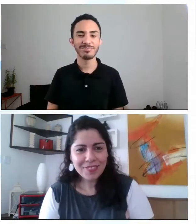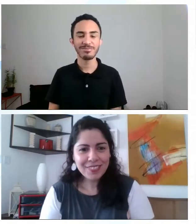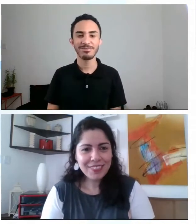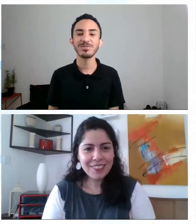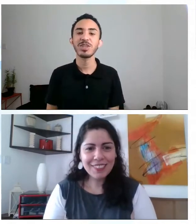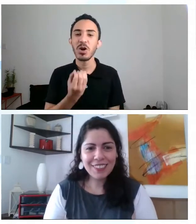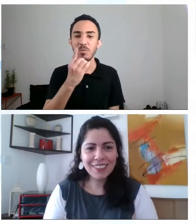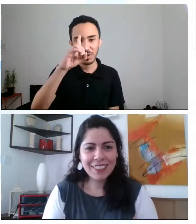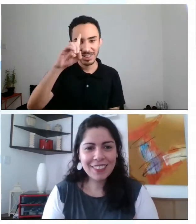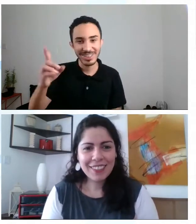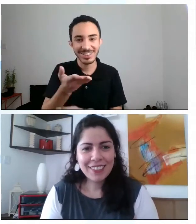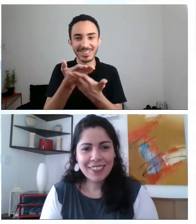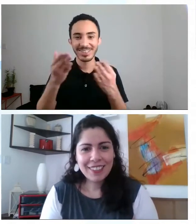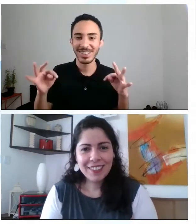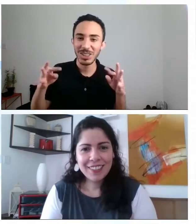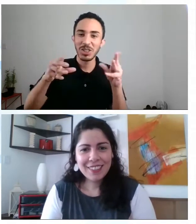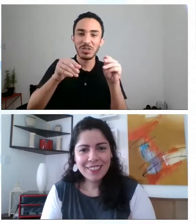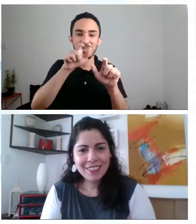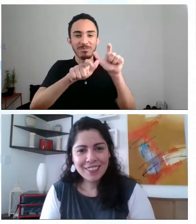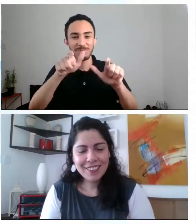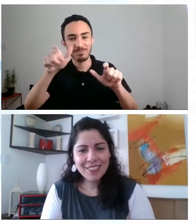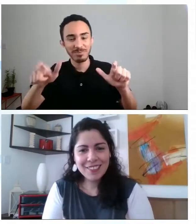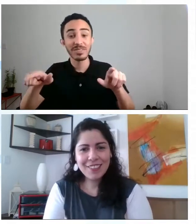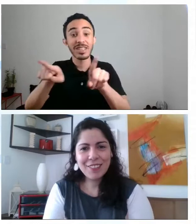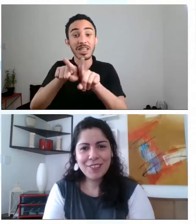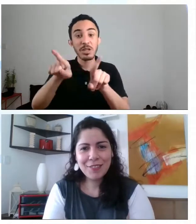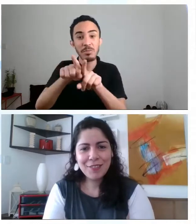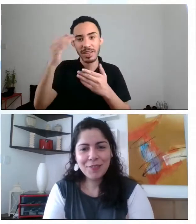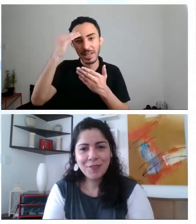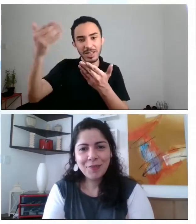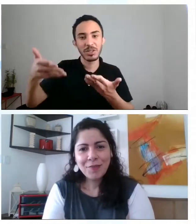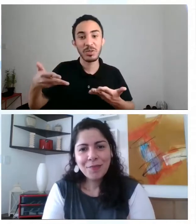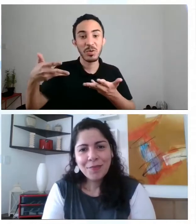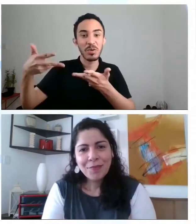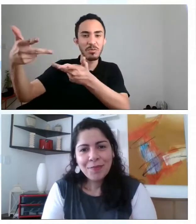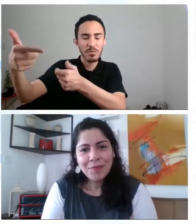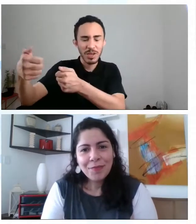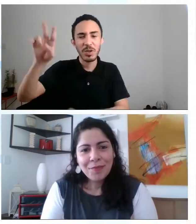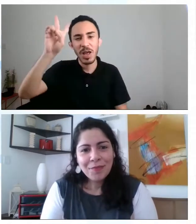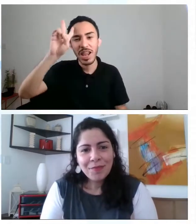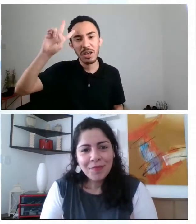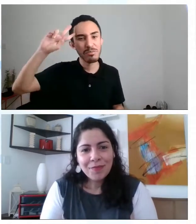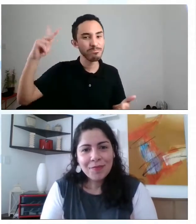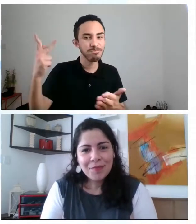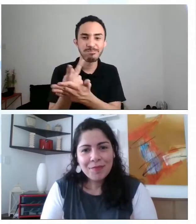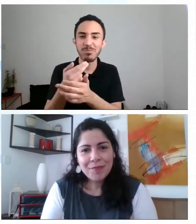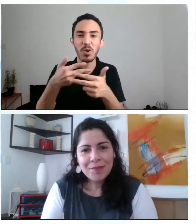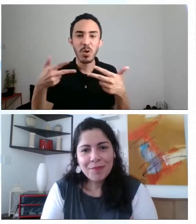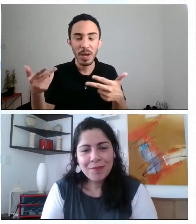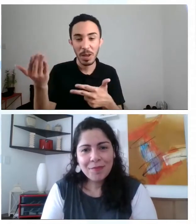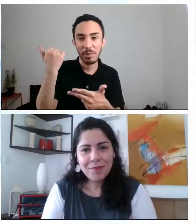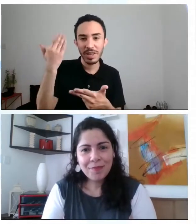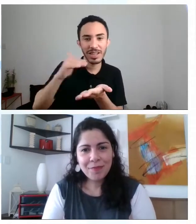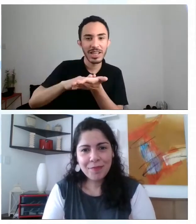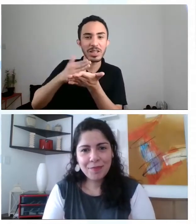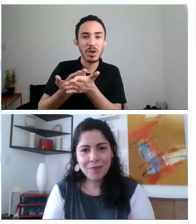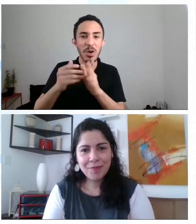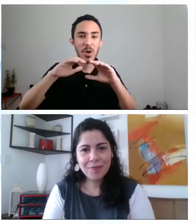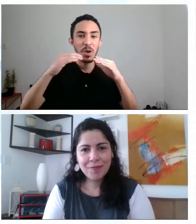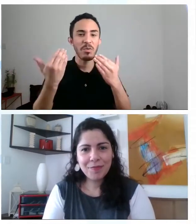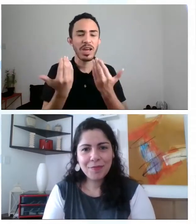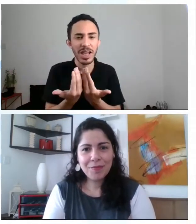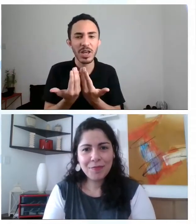Bom dia a todos. Agradeço também o convite. E eu me lembro de uma situação que eu passei numa interpretação de